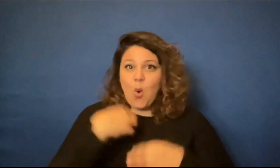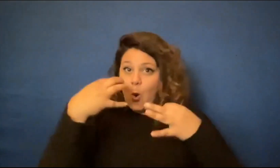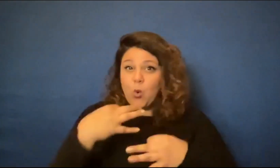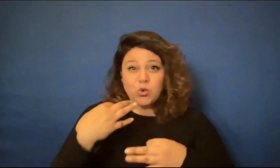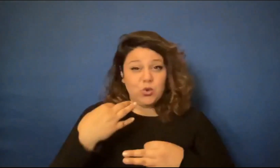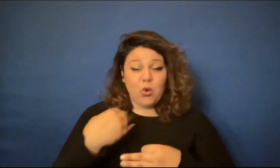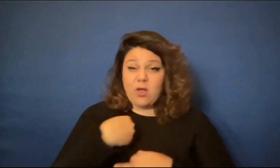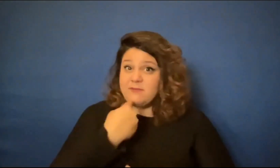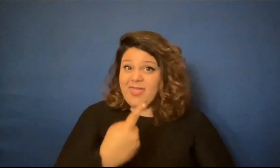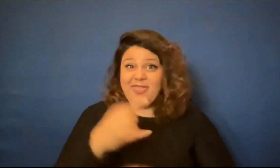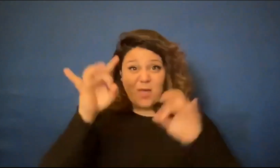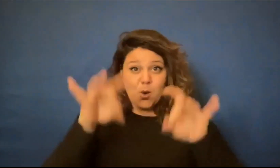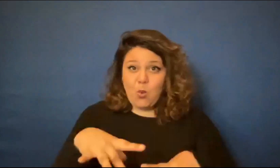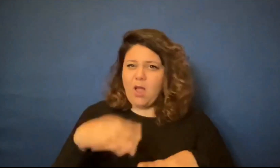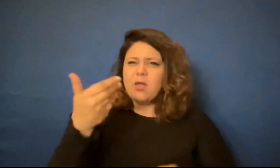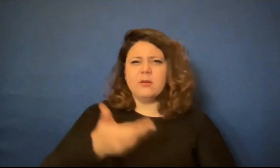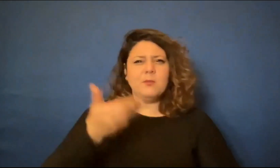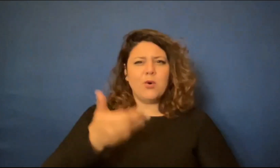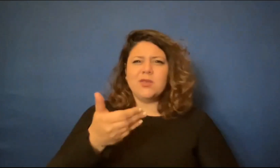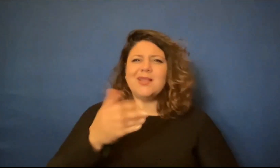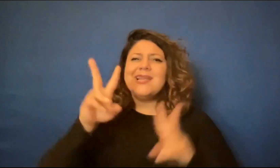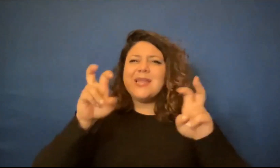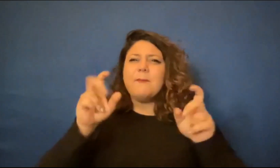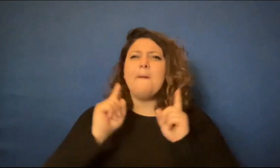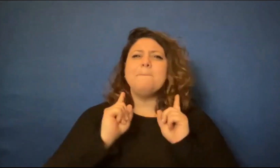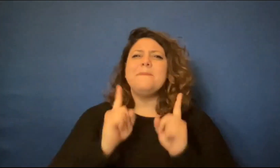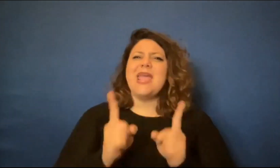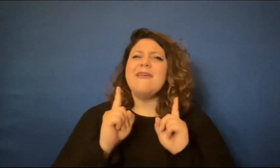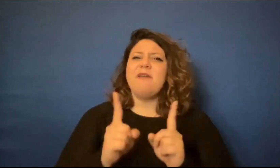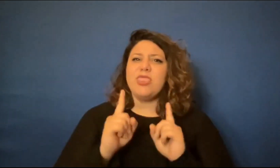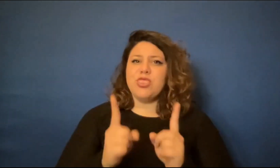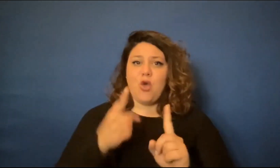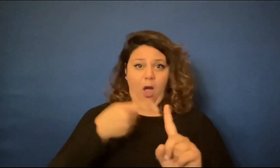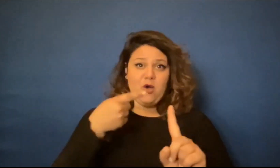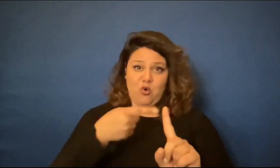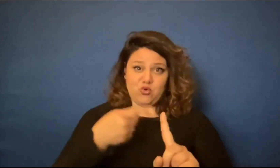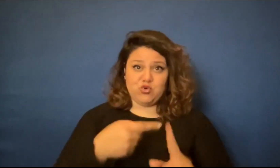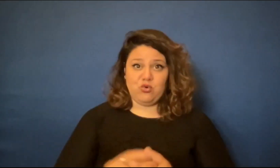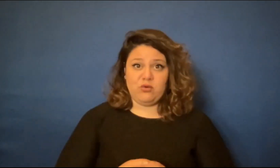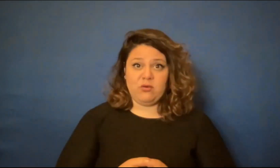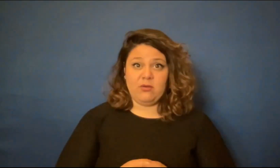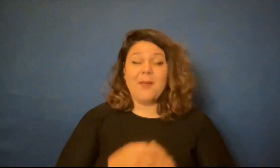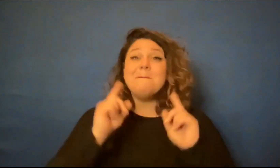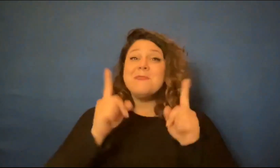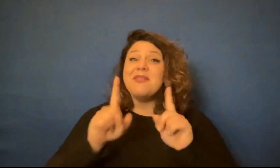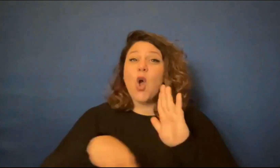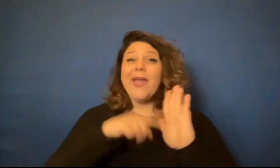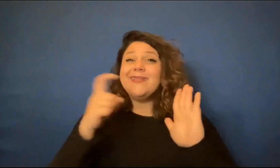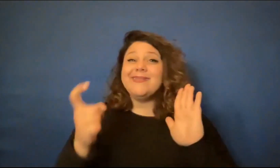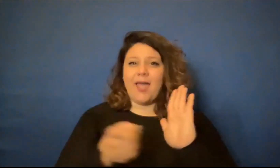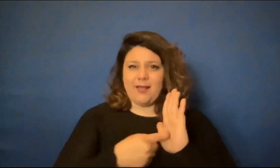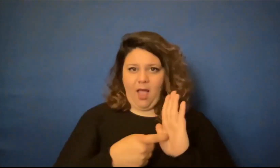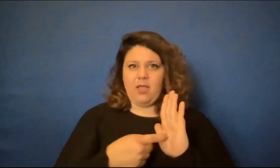fundamental implicarnos en la prevención del acoso y la prevención integral, con formación, dotación